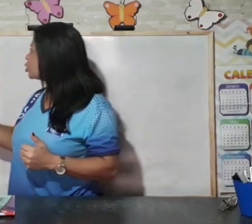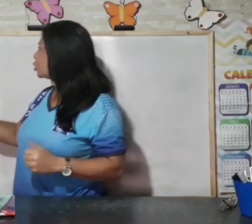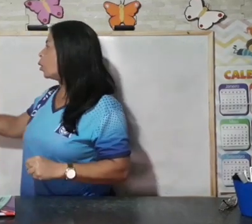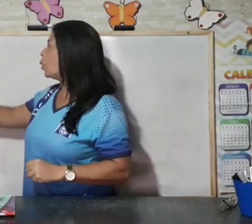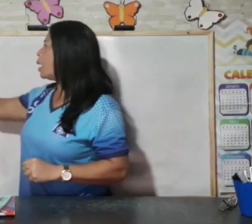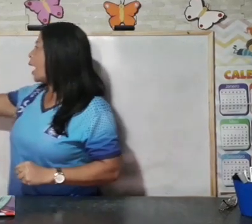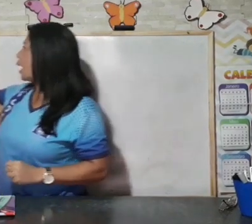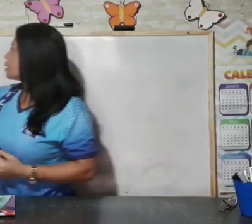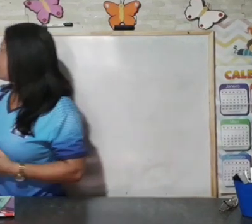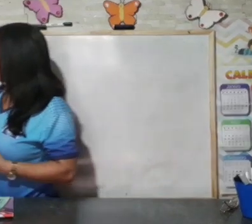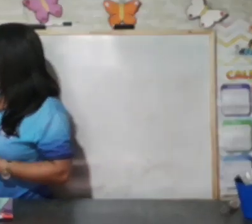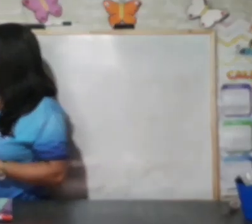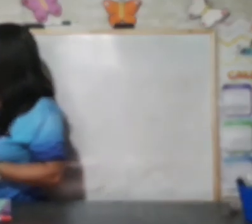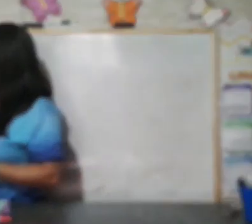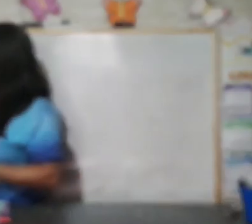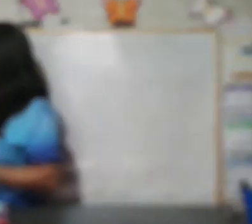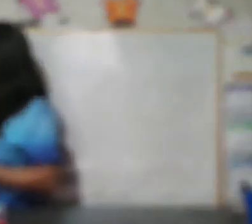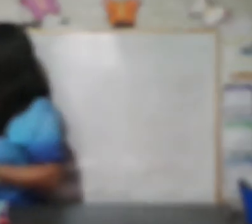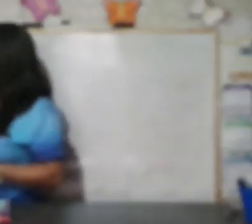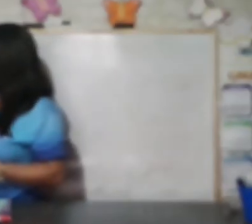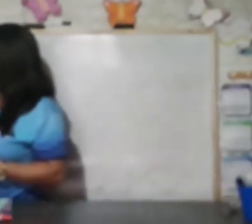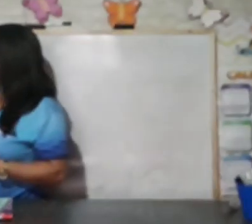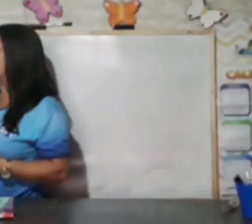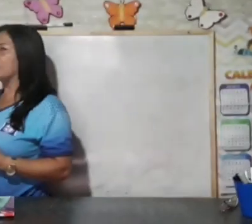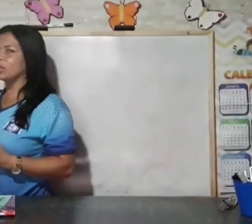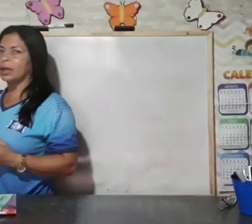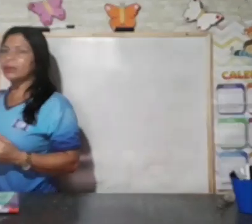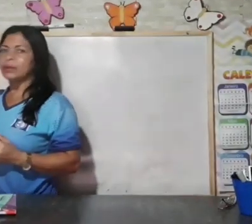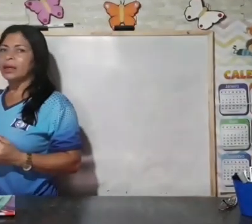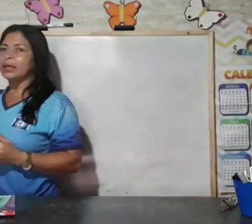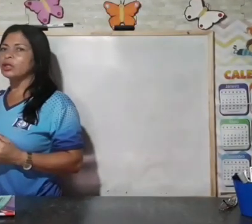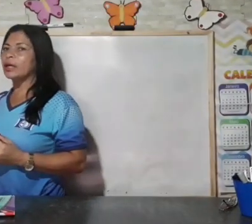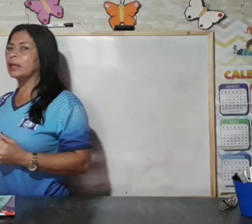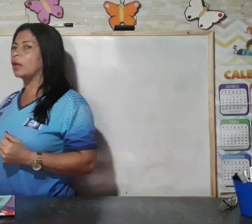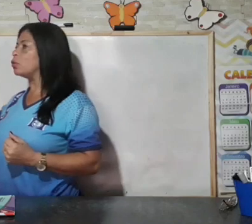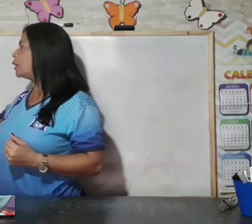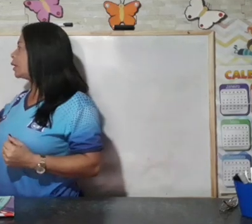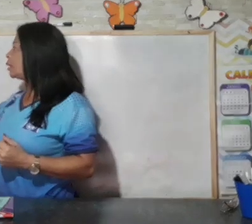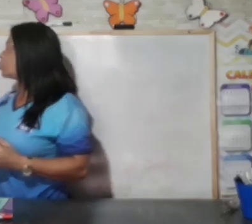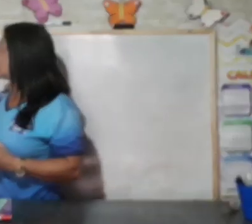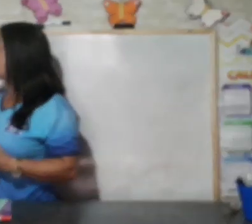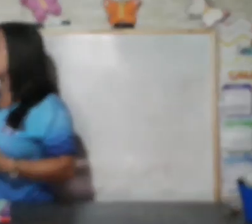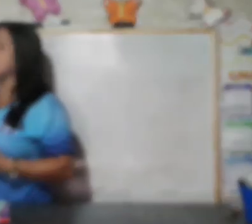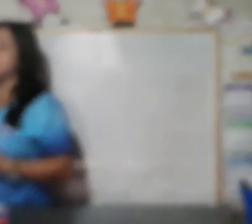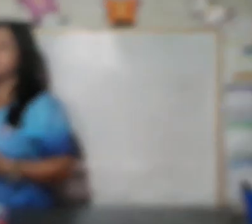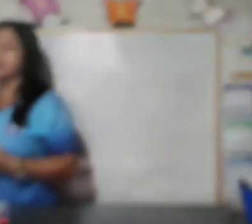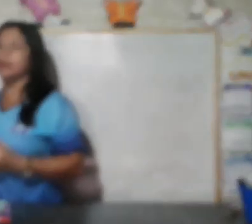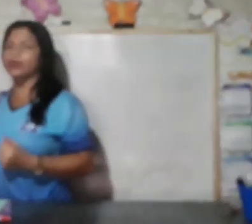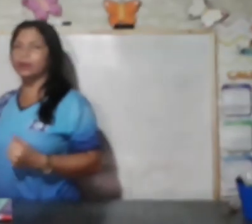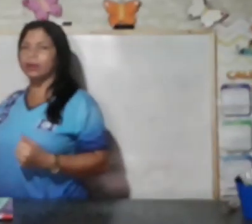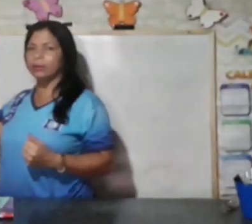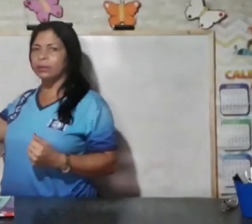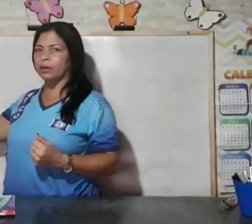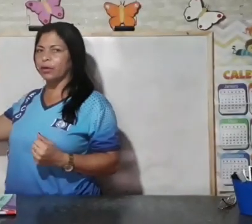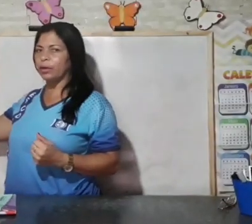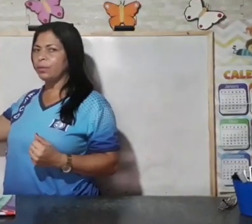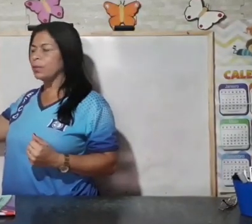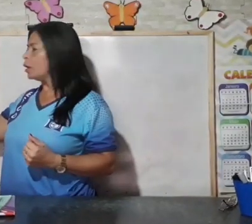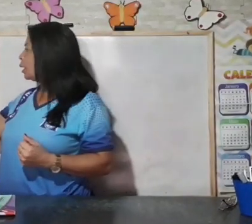ó. Alimento, casa e assistência médica. Isso daqui é um direito que a criança deve ter. Tá vendo?